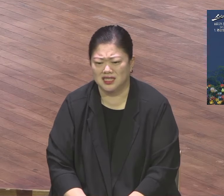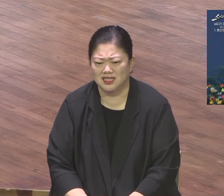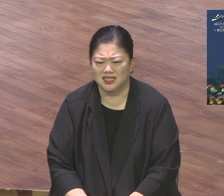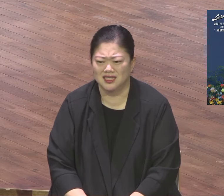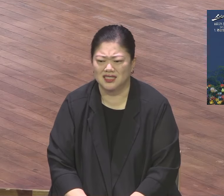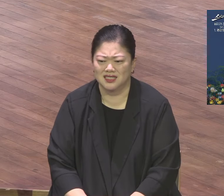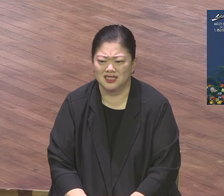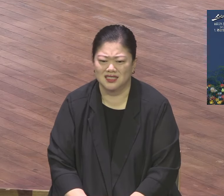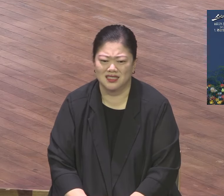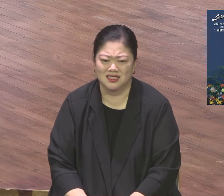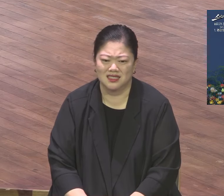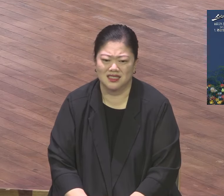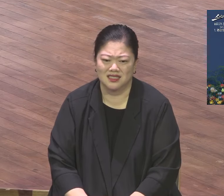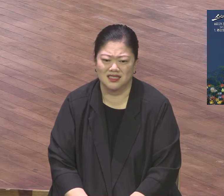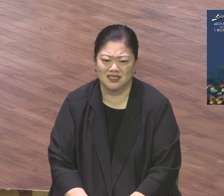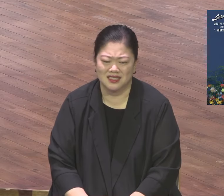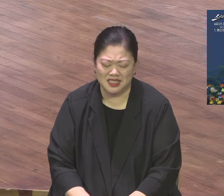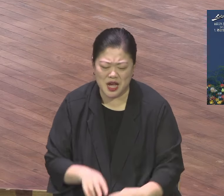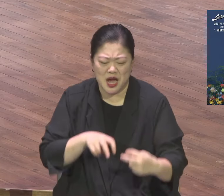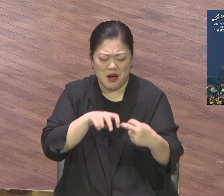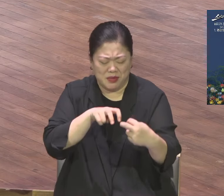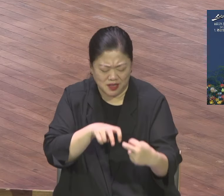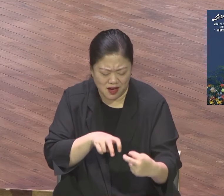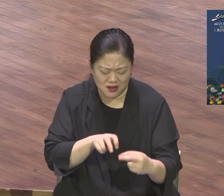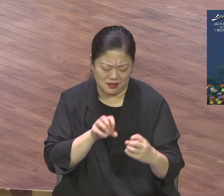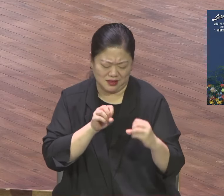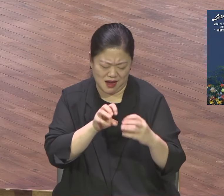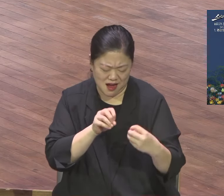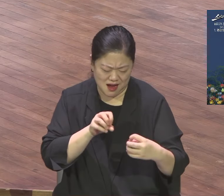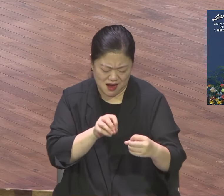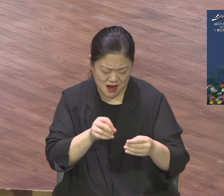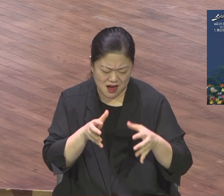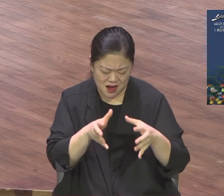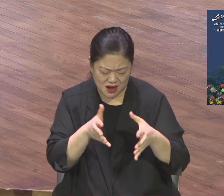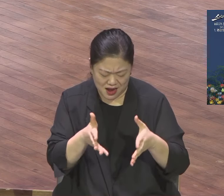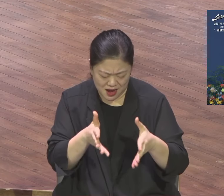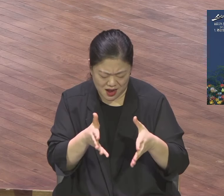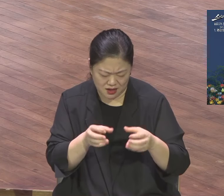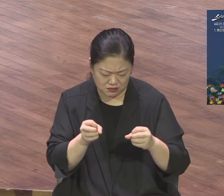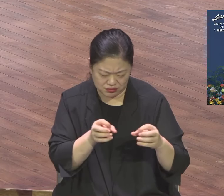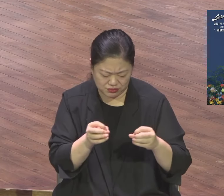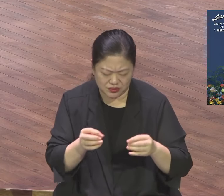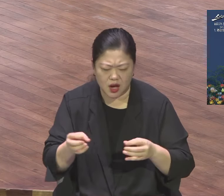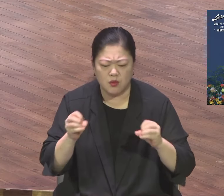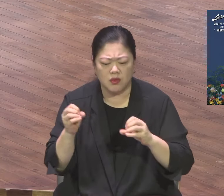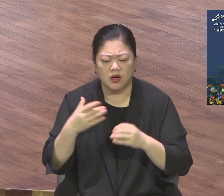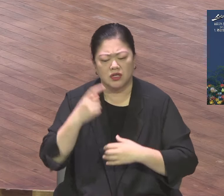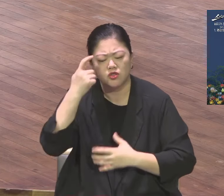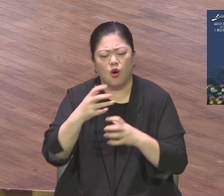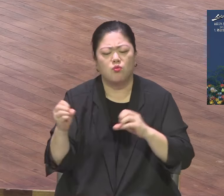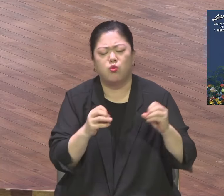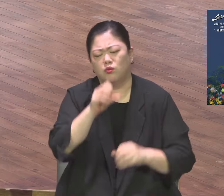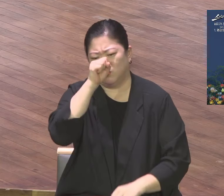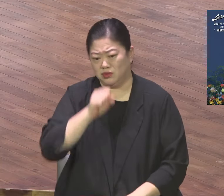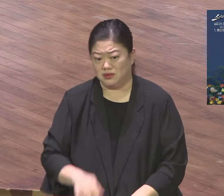평강의 공동체, 이 불신 영혼들을 살리는 평강의 전파자 다 되시기를 주님으로